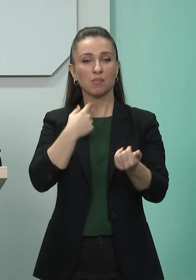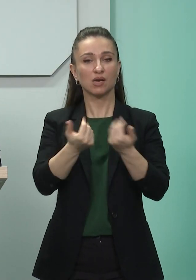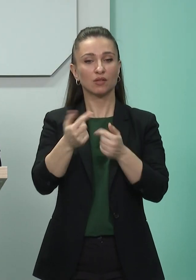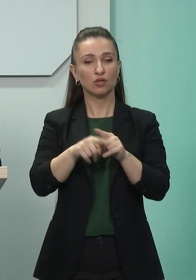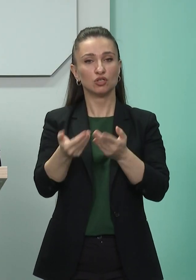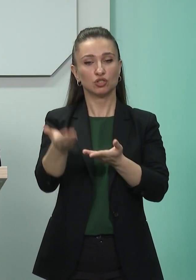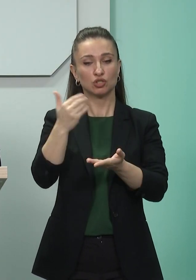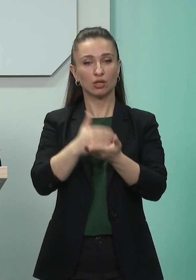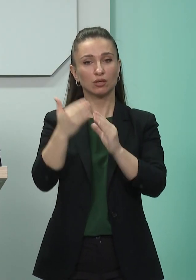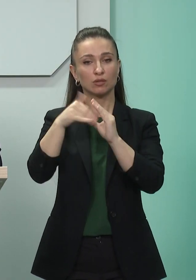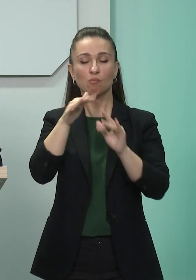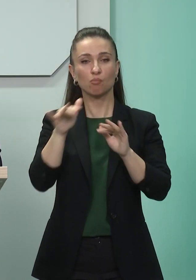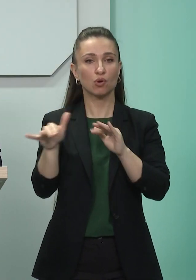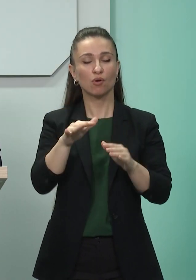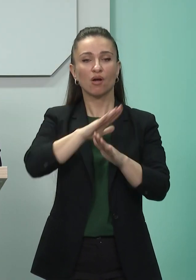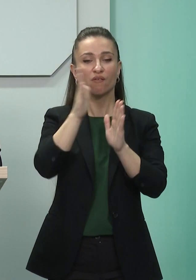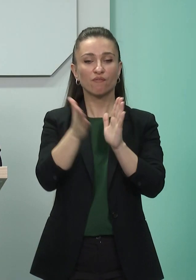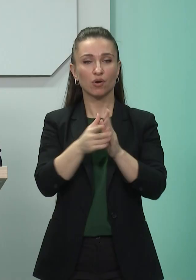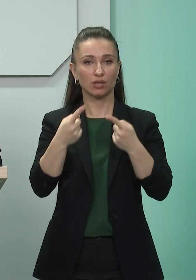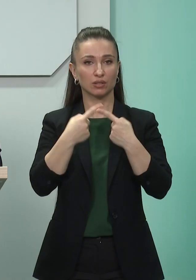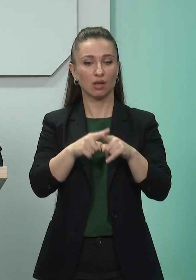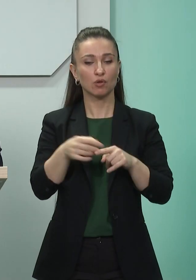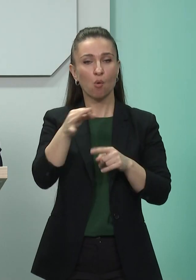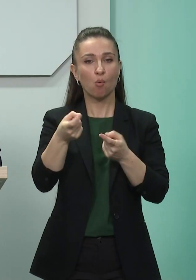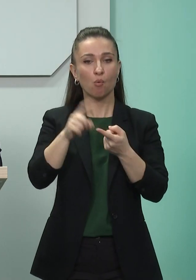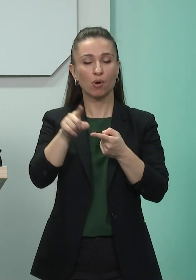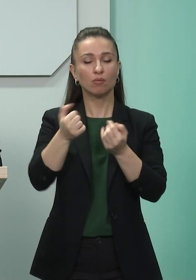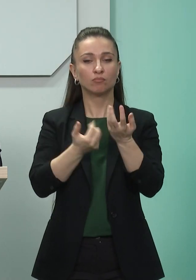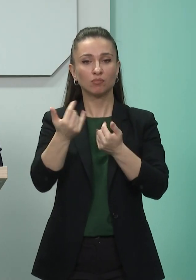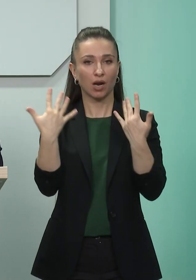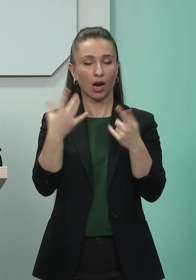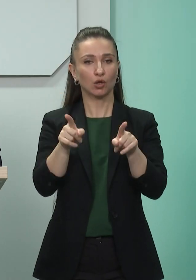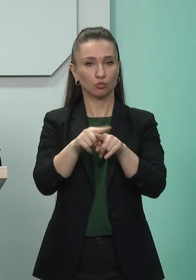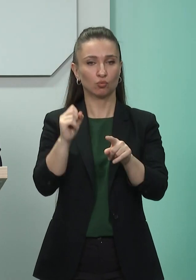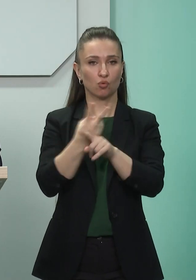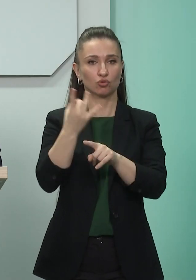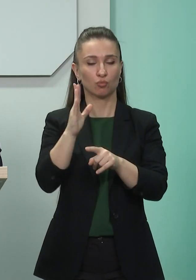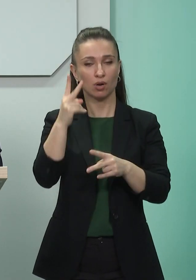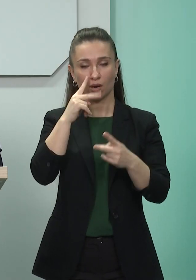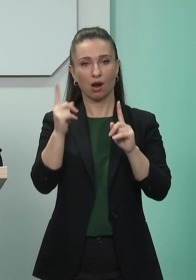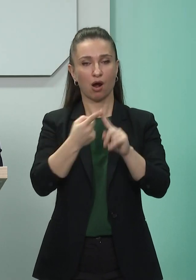დათვლის და შედეგების გადაგზავნის პროცესში და ყველა ტექნოლოგიური უბანი გადაითვლება ხელით, რაც